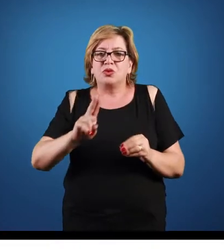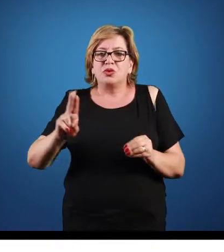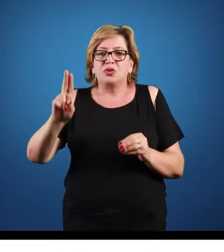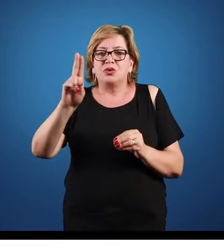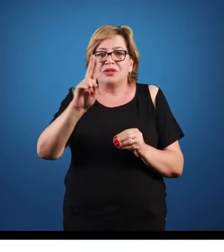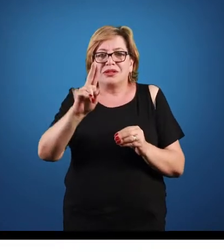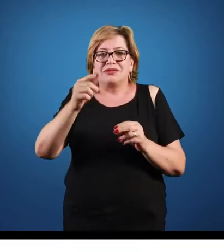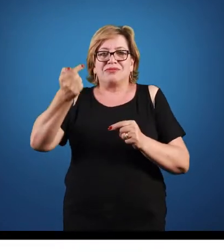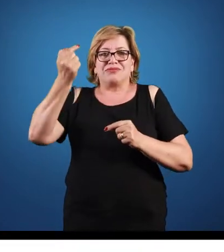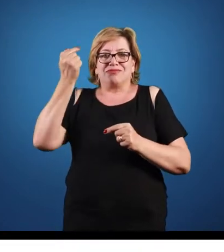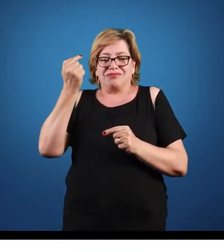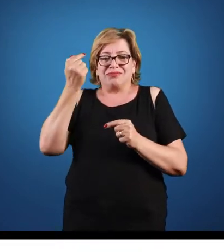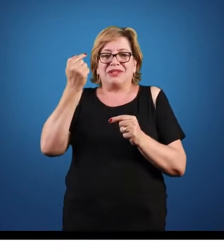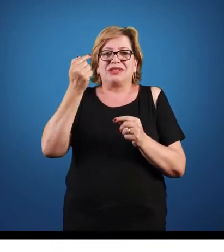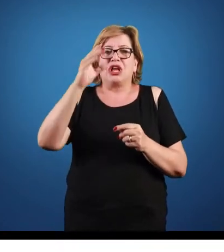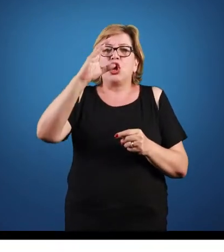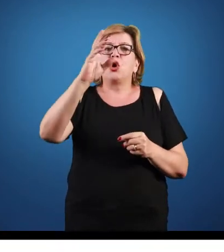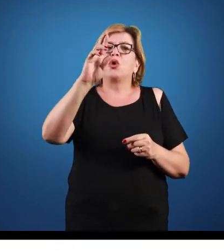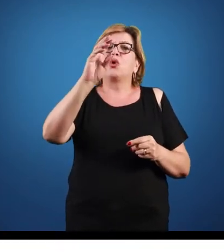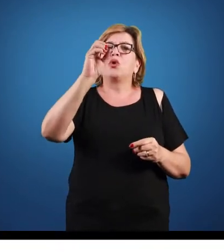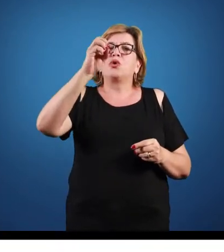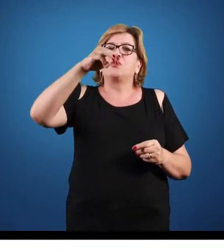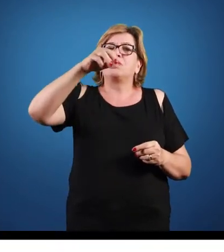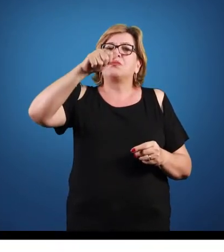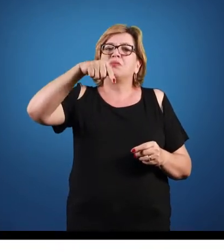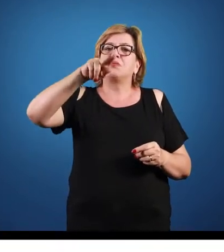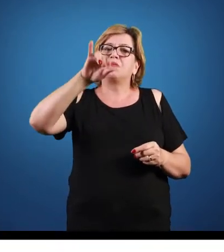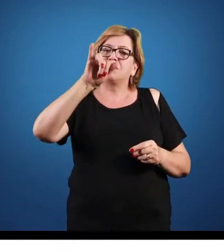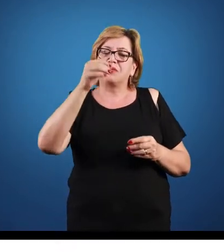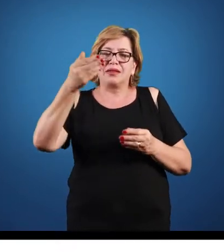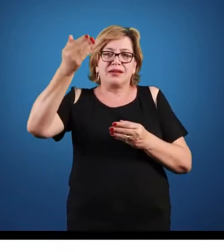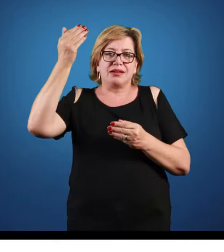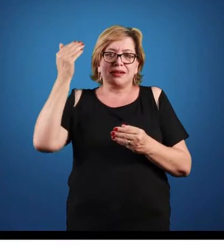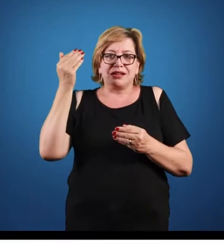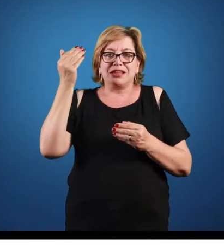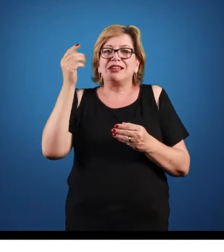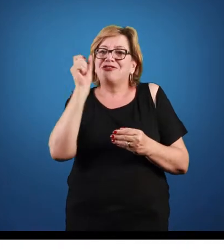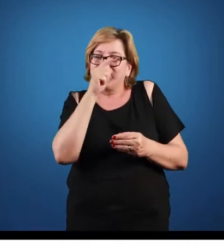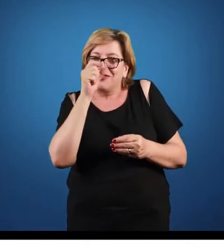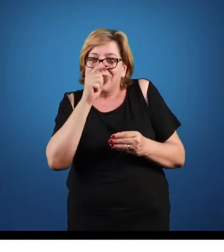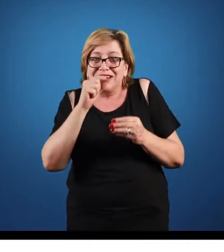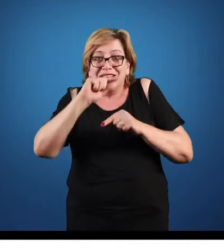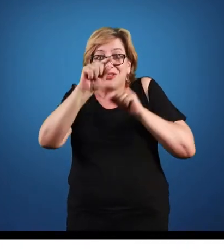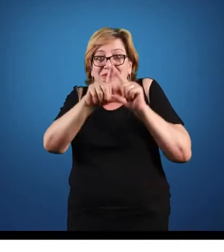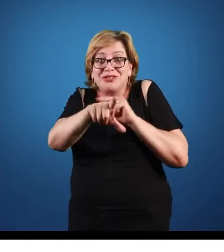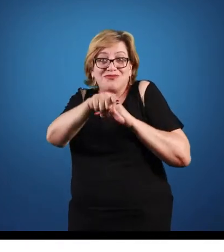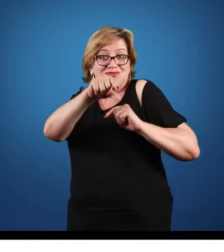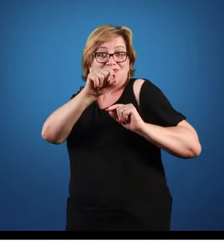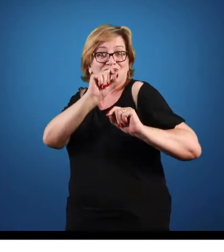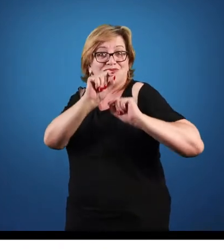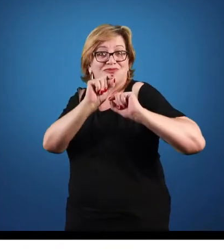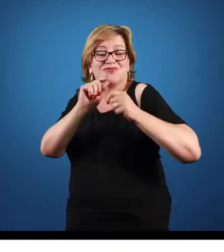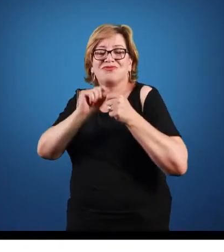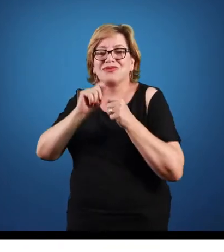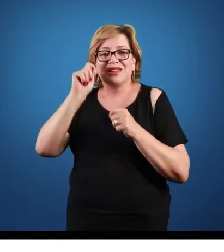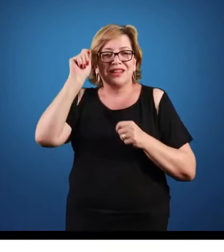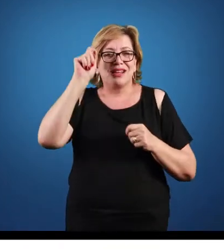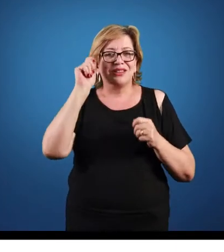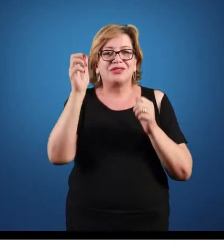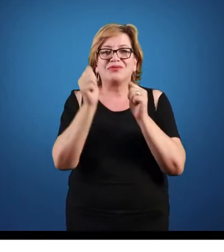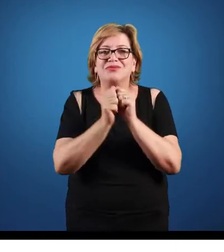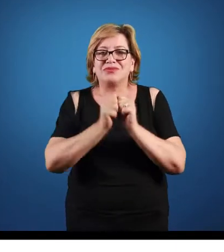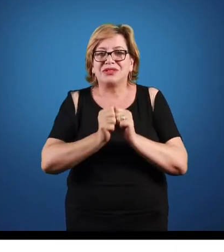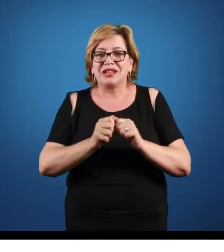cromaqui atrás o boneco no fundo verde mais movimento depois foi uma escolha o fundo no fundo já coloca outro lançamento